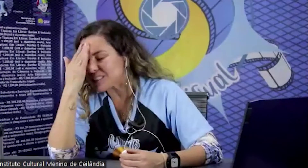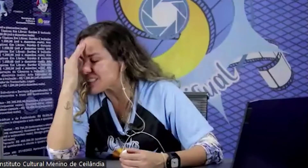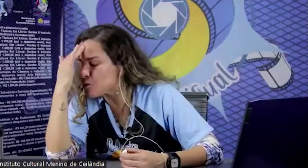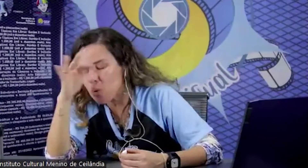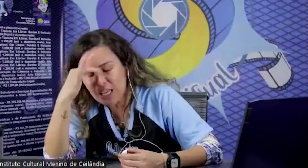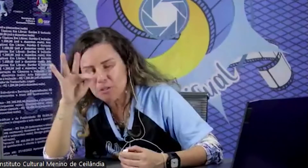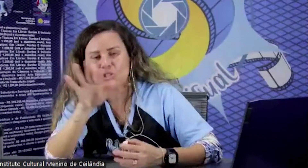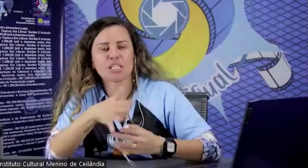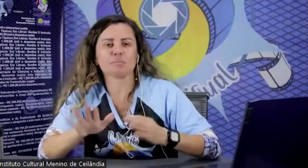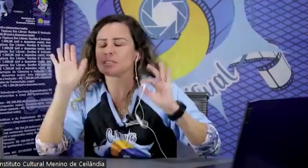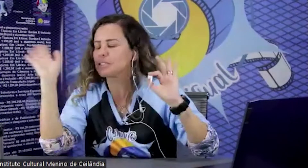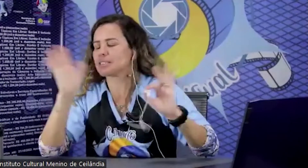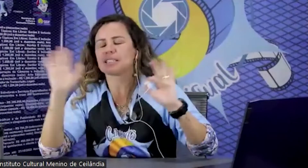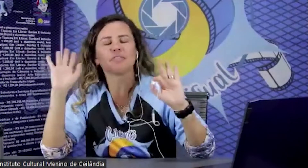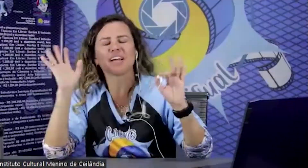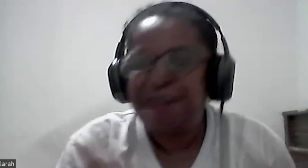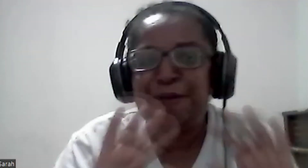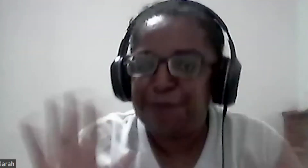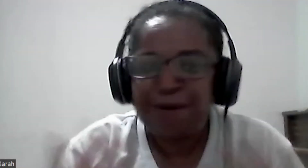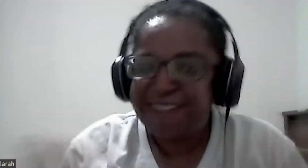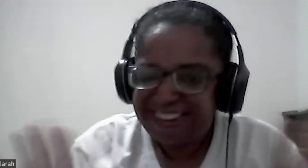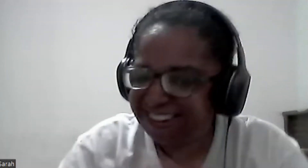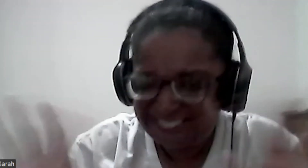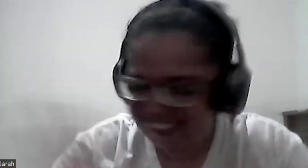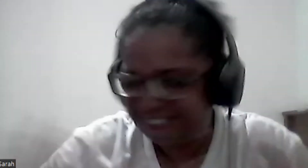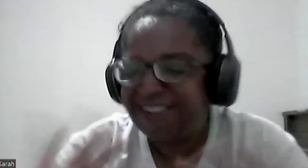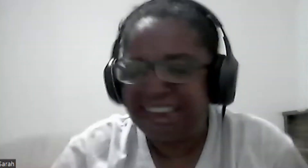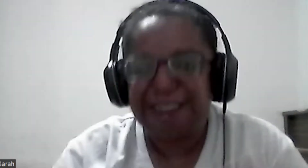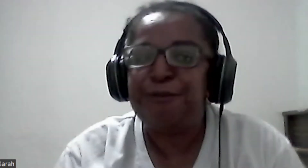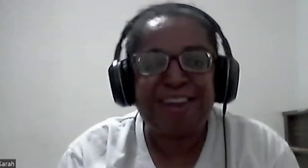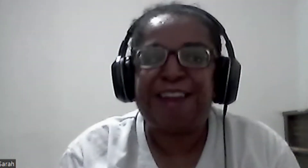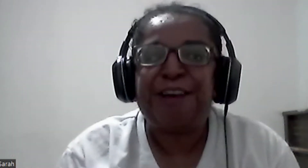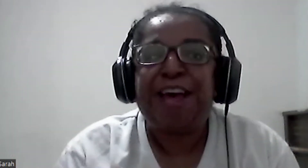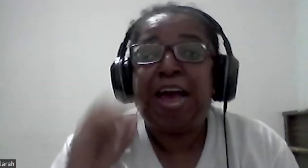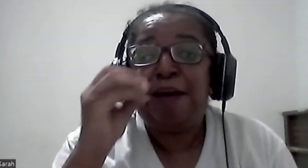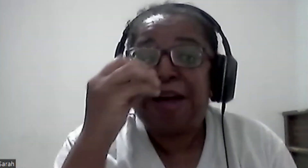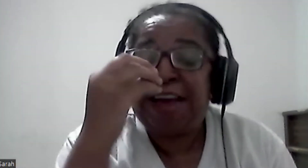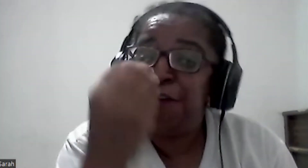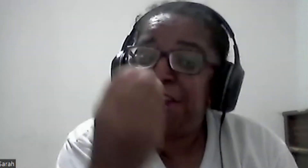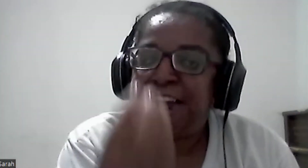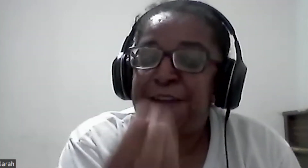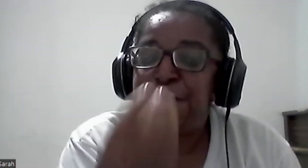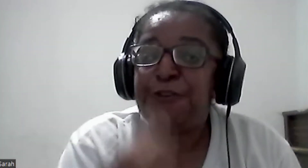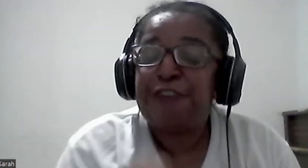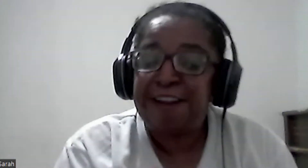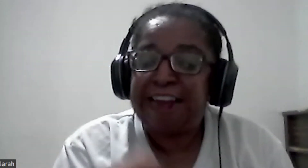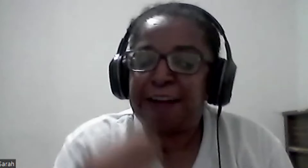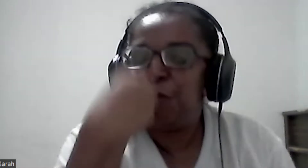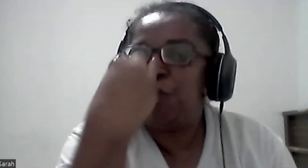né? Doendo de Libras. Está doendo. Ele fala de Libras, não quero, cansado. Não quero. Né? Eu já trago